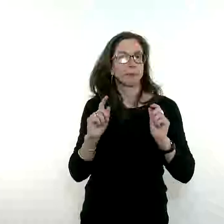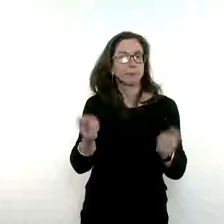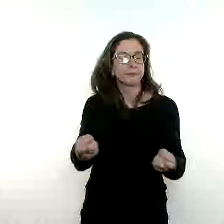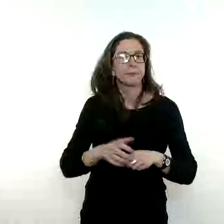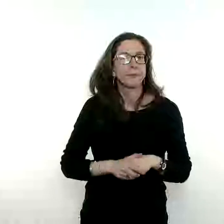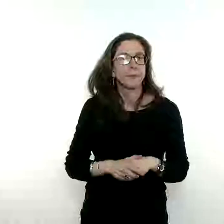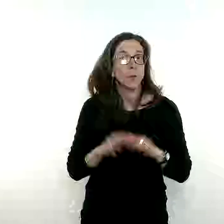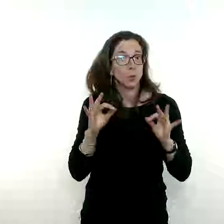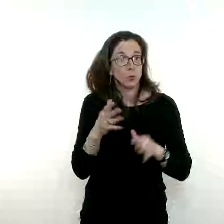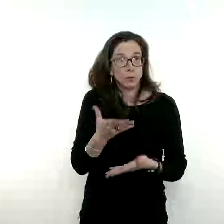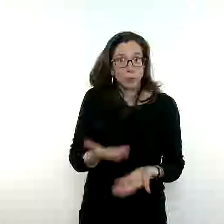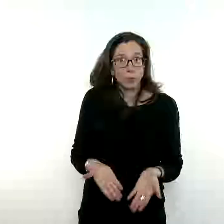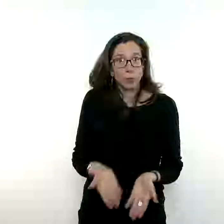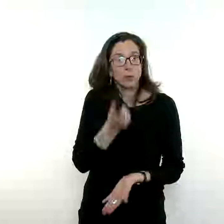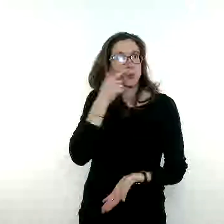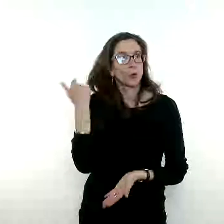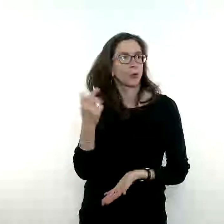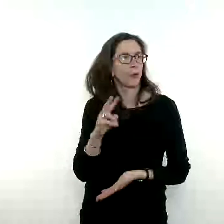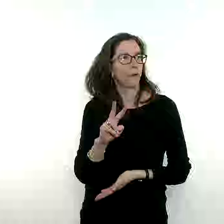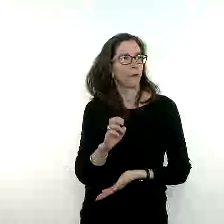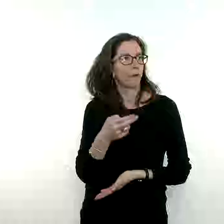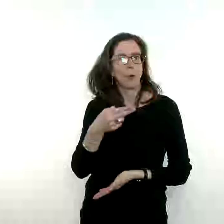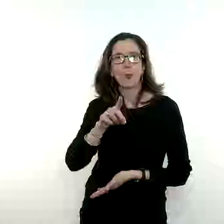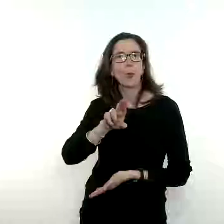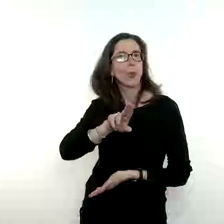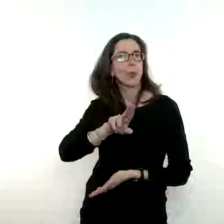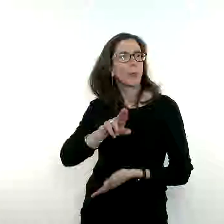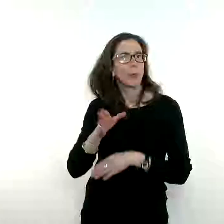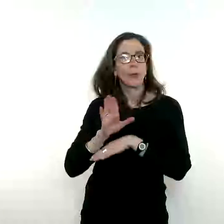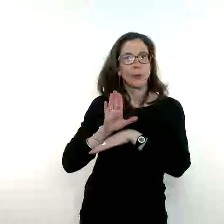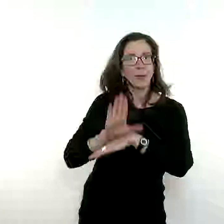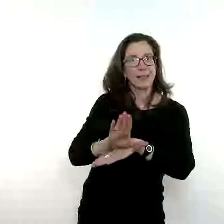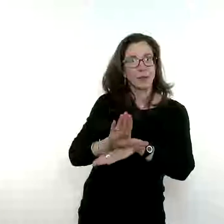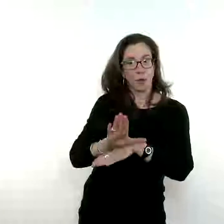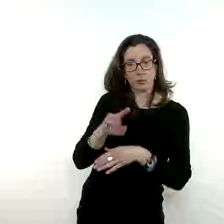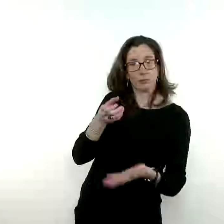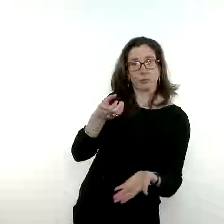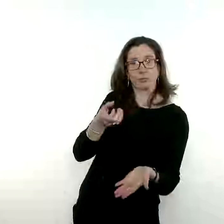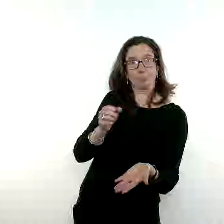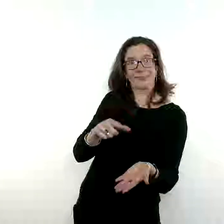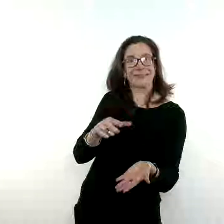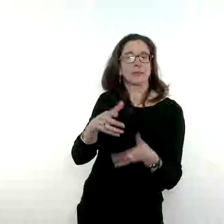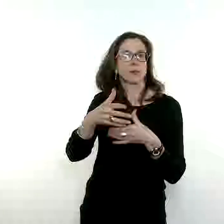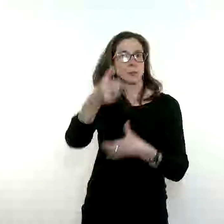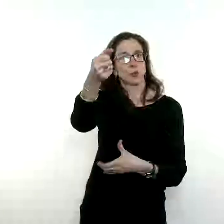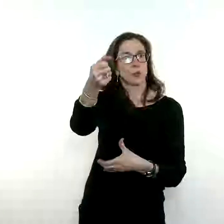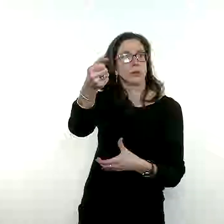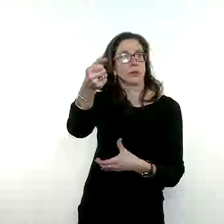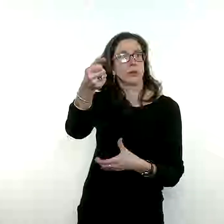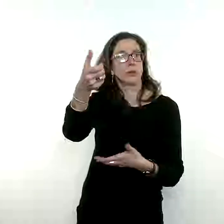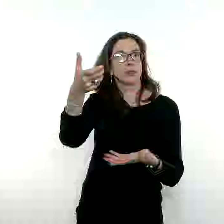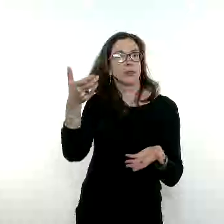Thomas Bondu va vous présenter ce produit bio, Grès de